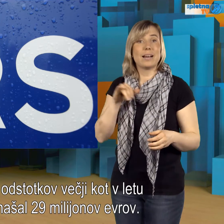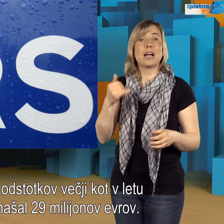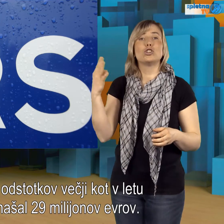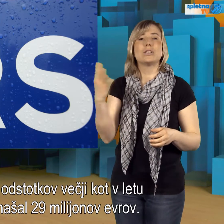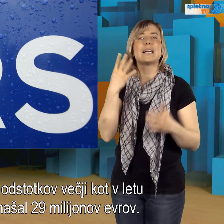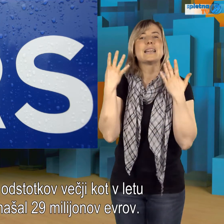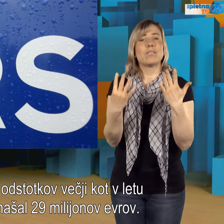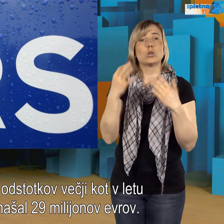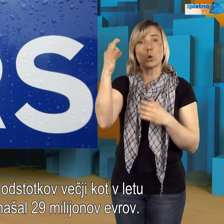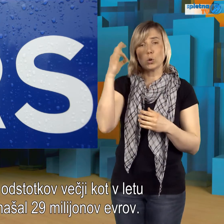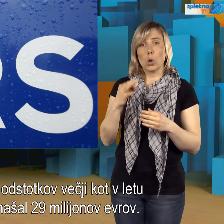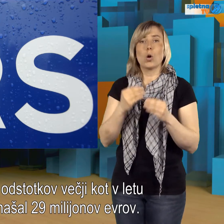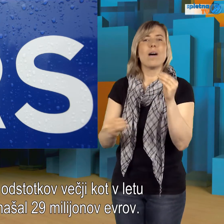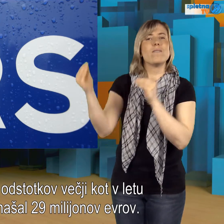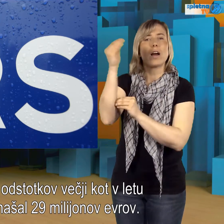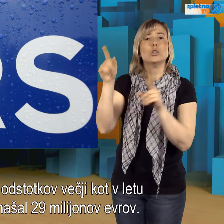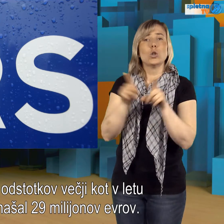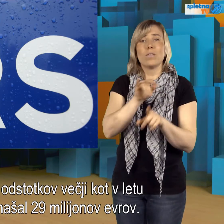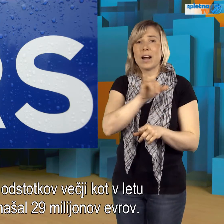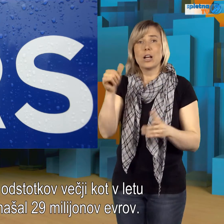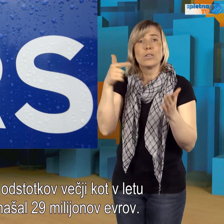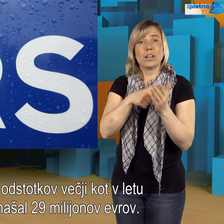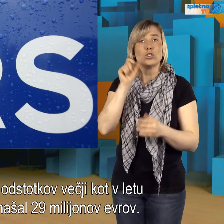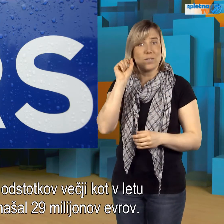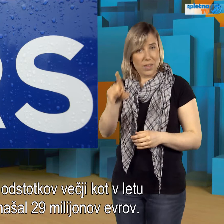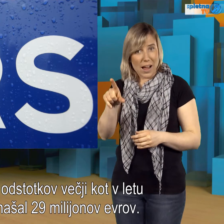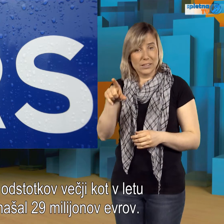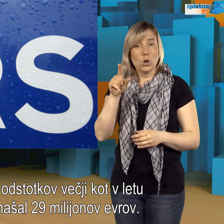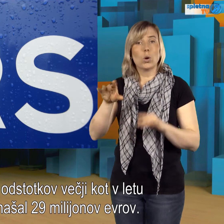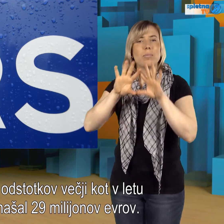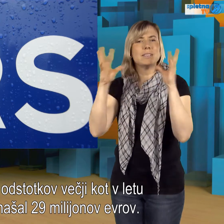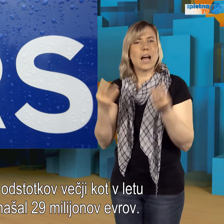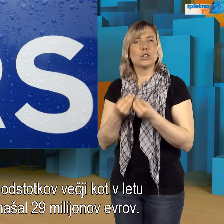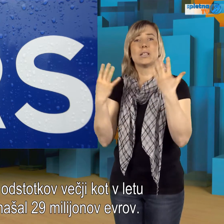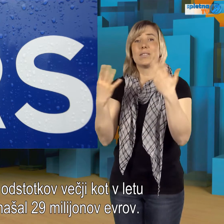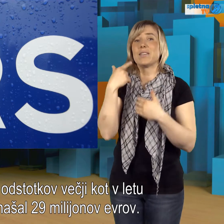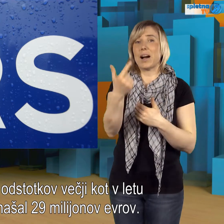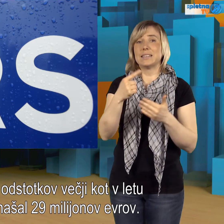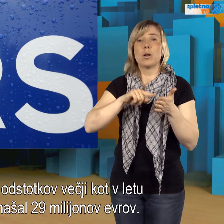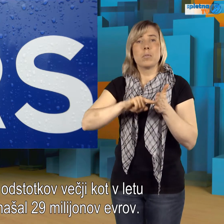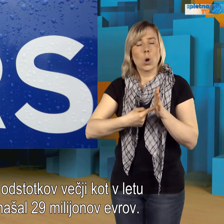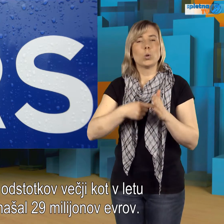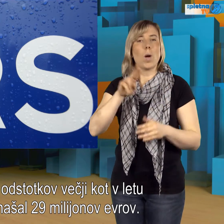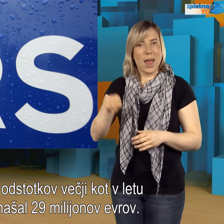Dobiček je 94% večji kot v letu 2012, ko je znašal 29 milijonov evrov.